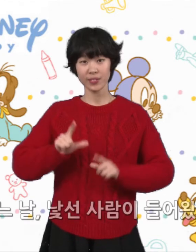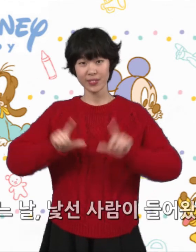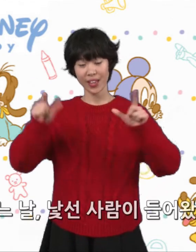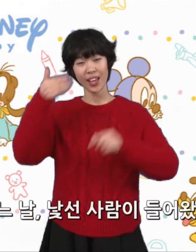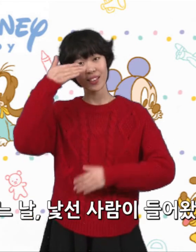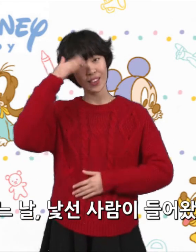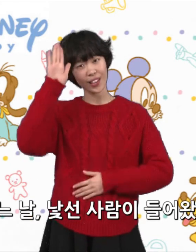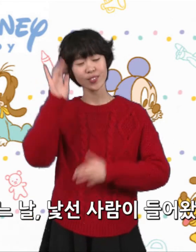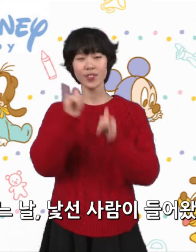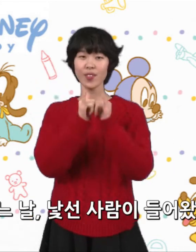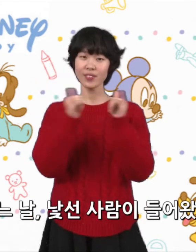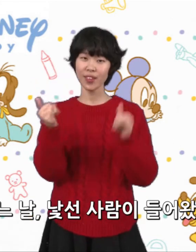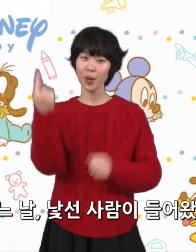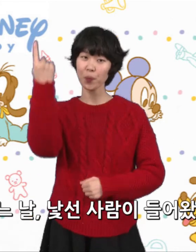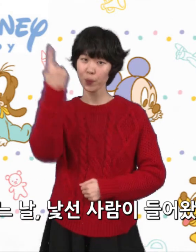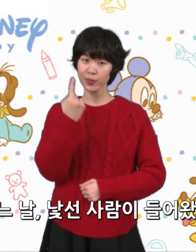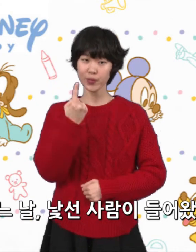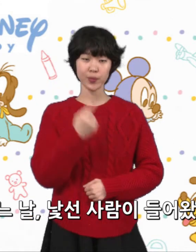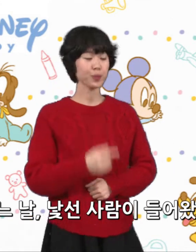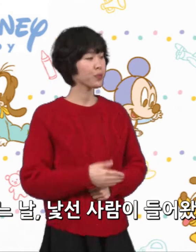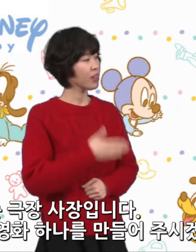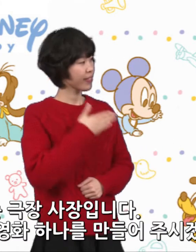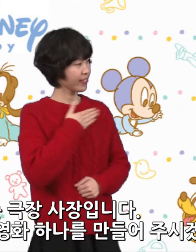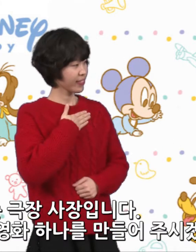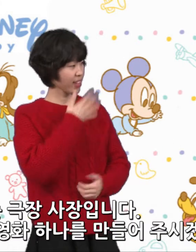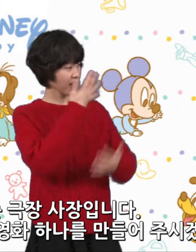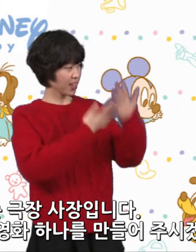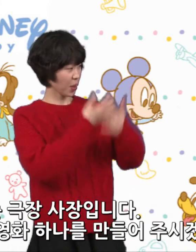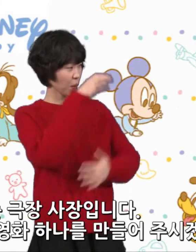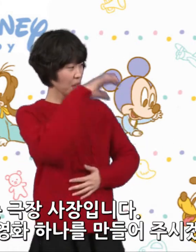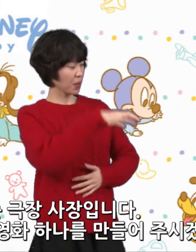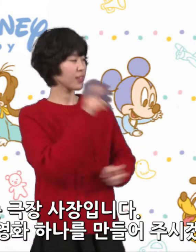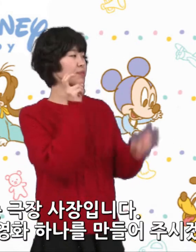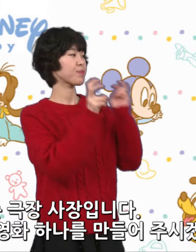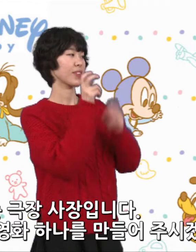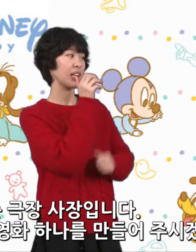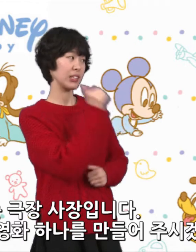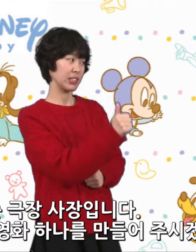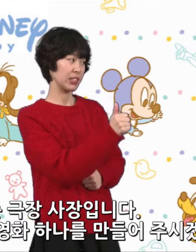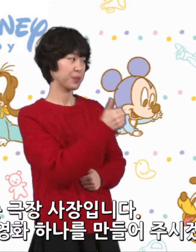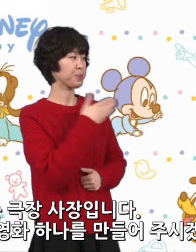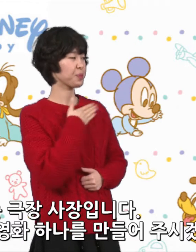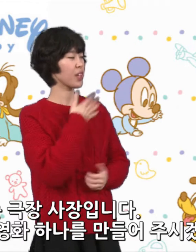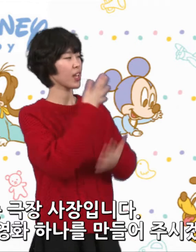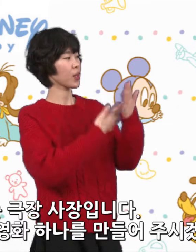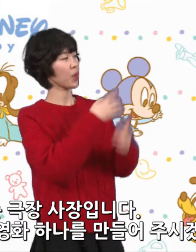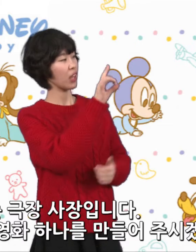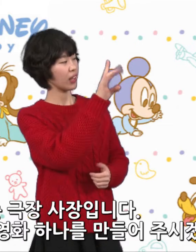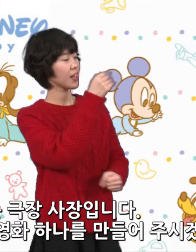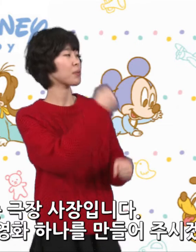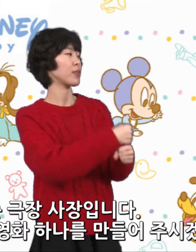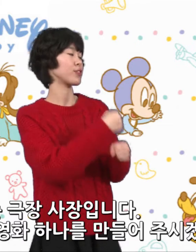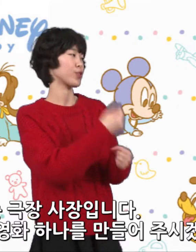어느 날 낯선 사람이 들어왔어요. 전 극장 사장입니다. 만화 영화 하나를 만들어